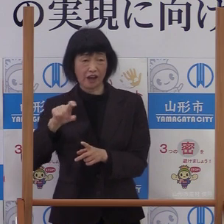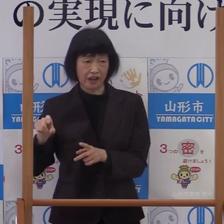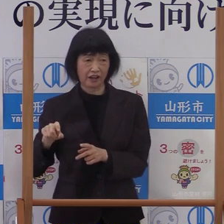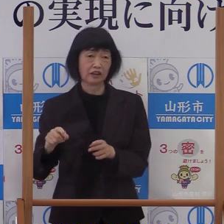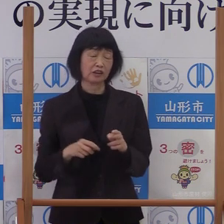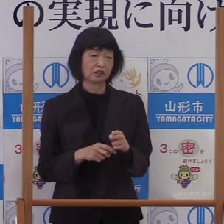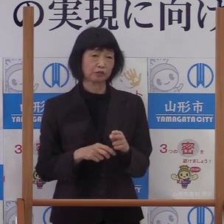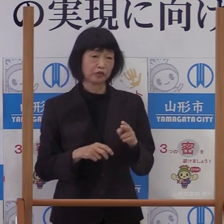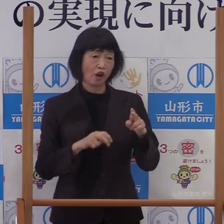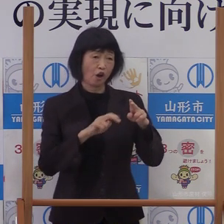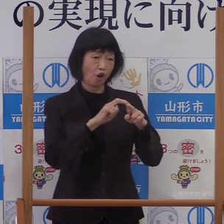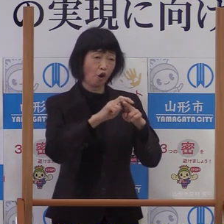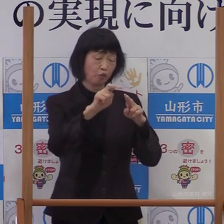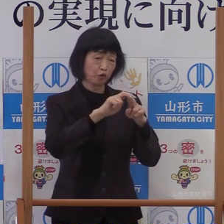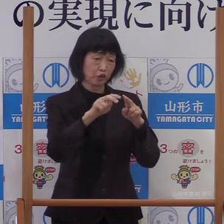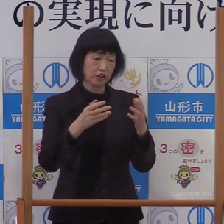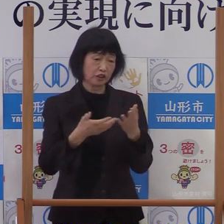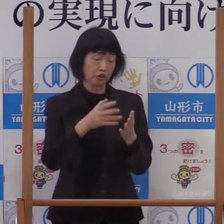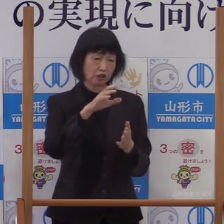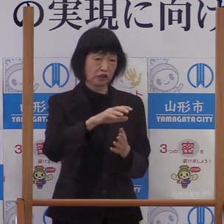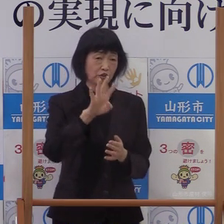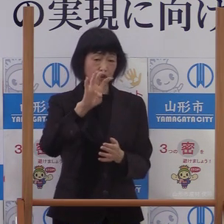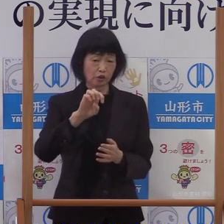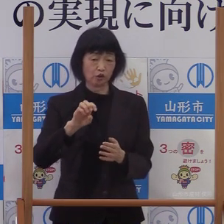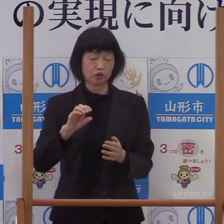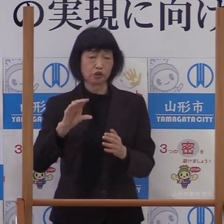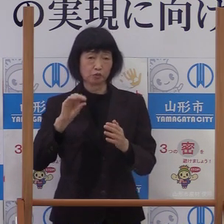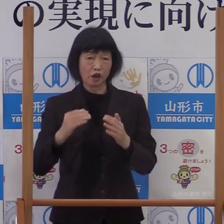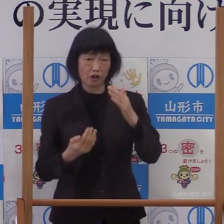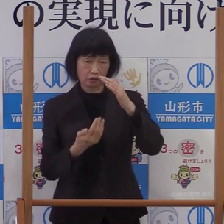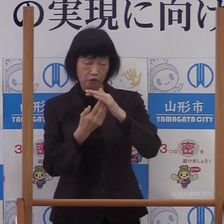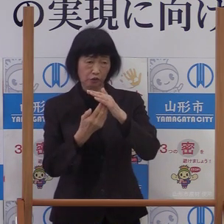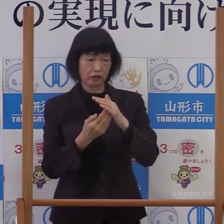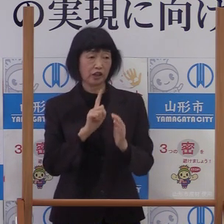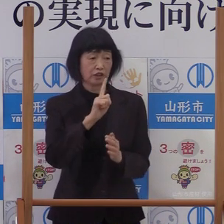ウェイ事業者につきましては、40万円を限度として、